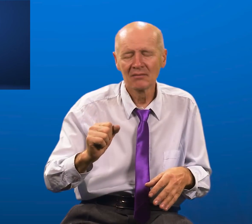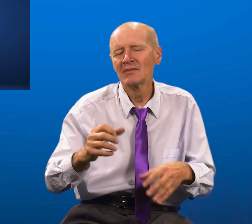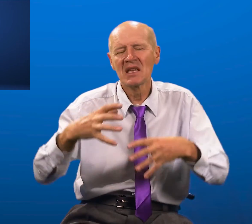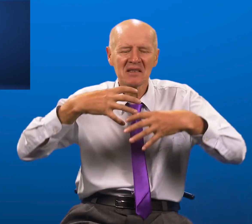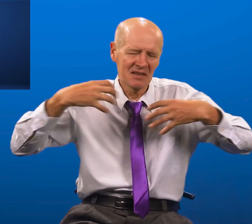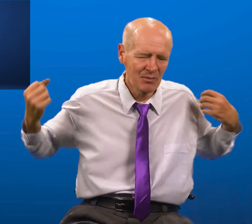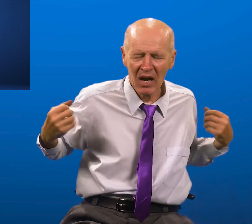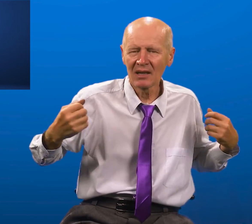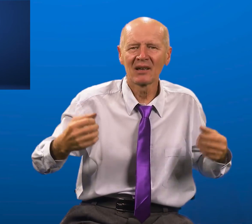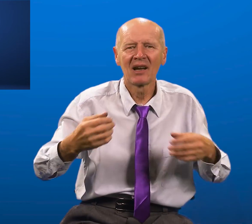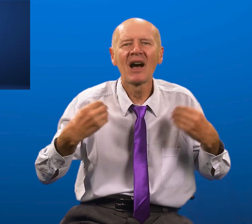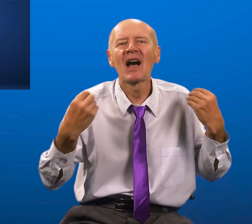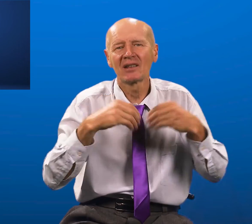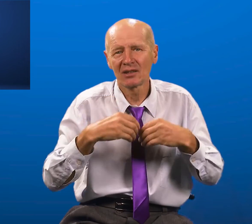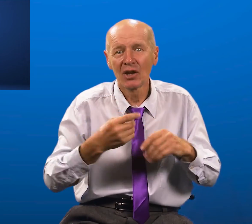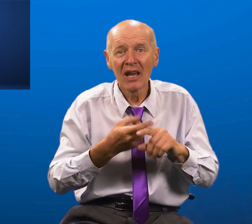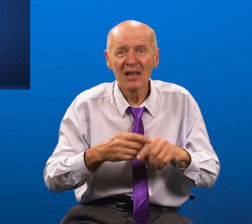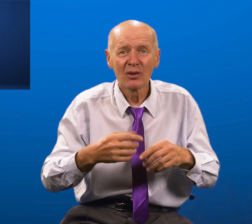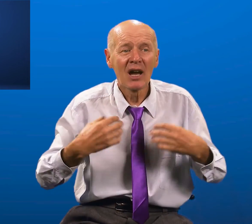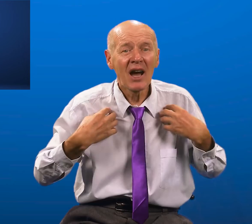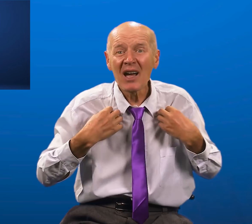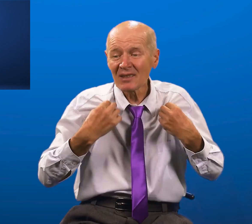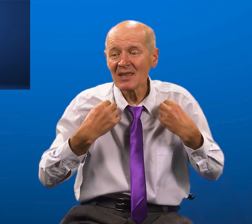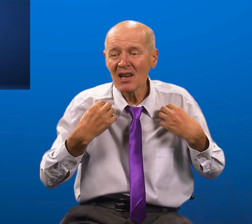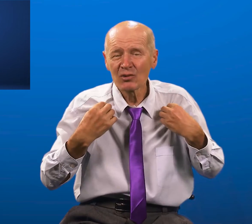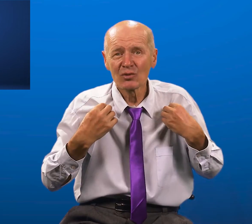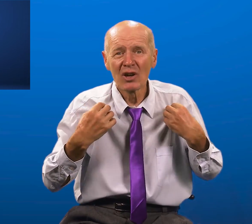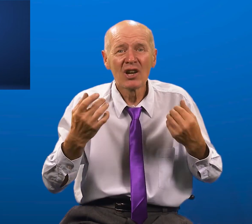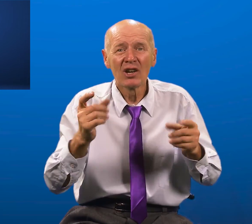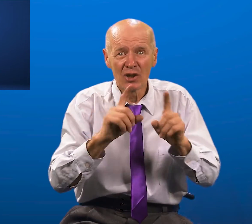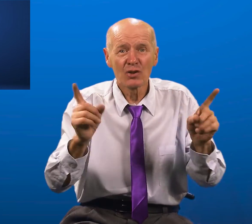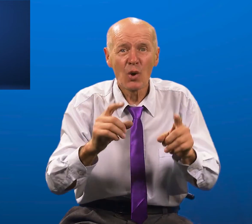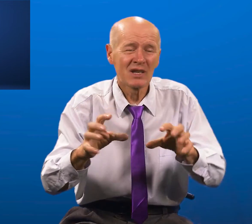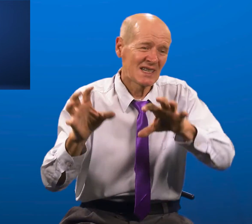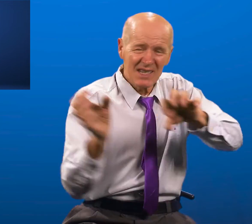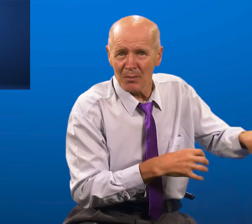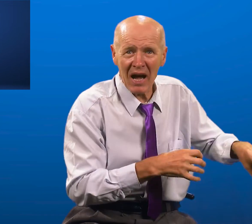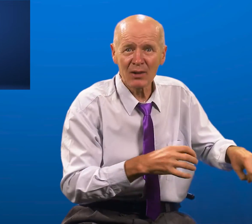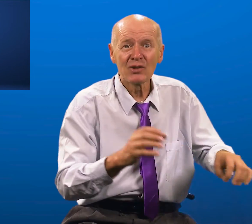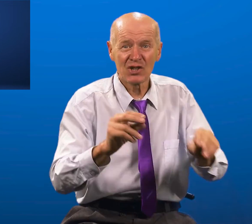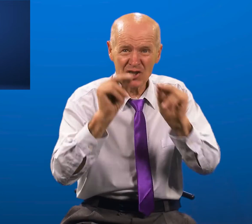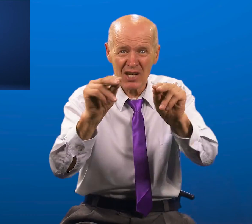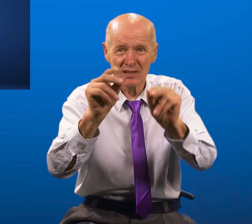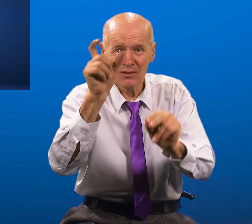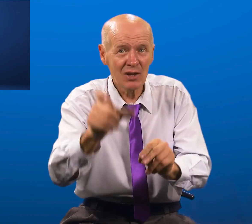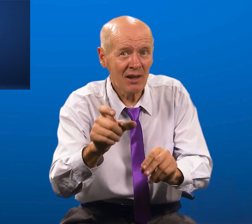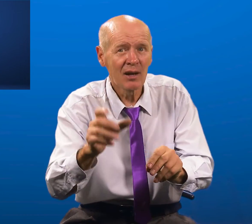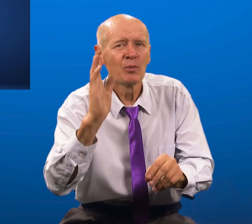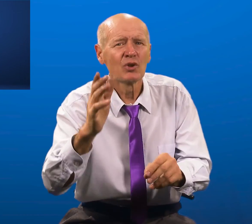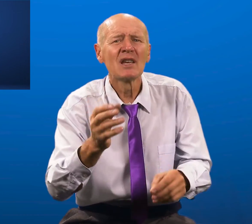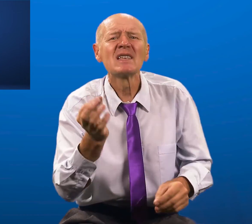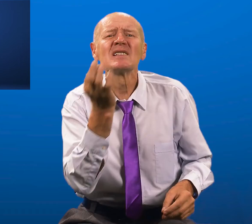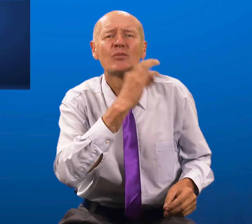мы можем увидеть, что эту одежду, которую сняли с честного человека, будут использовать